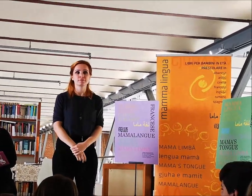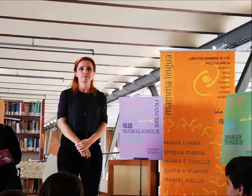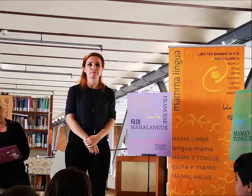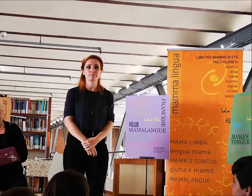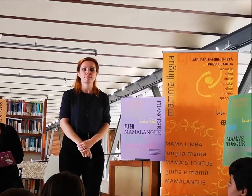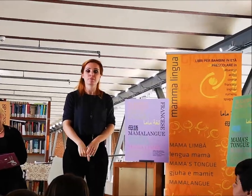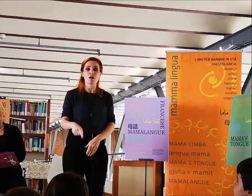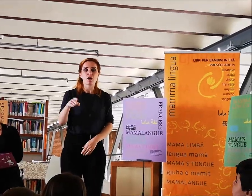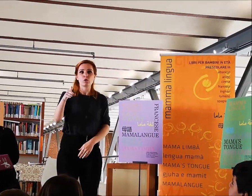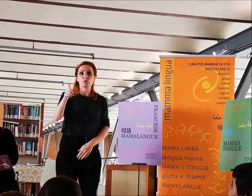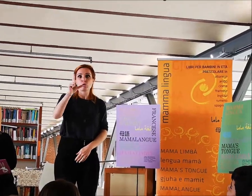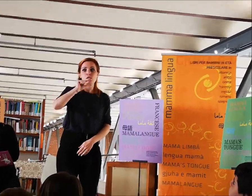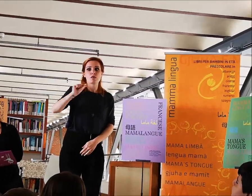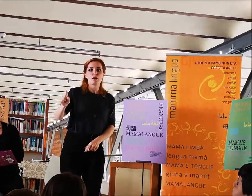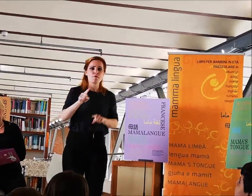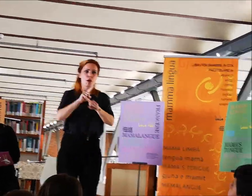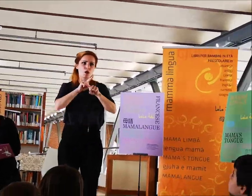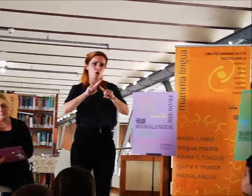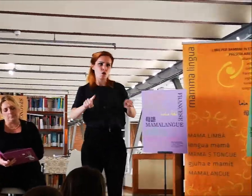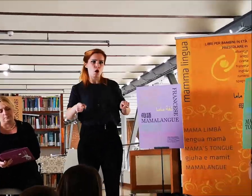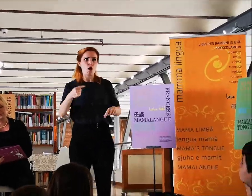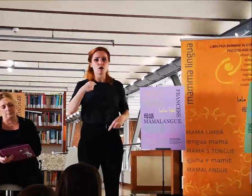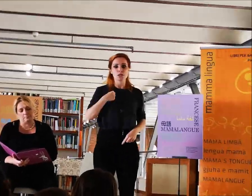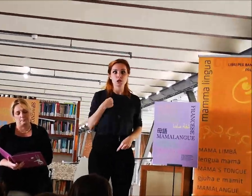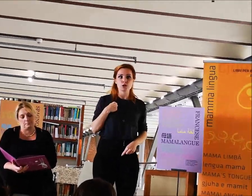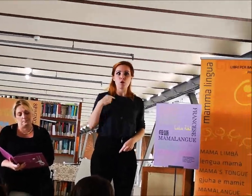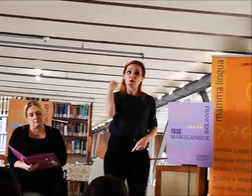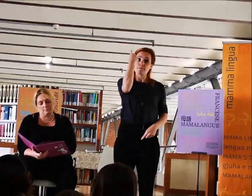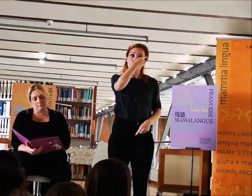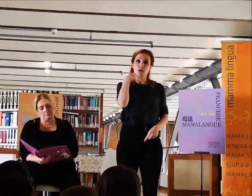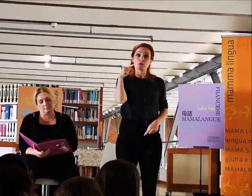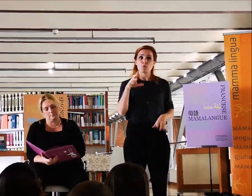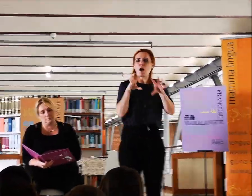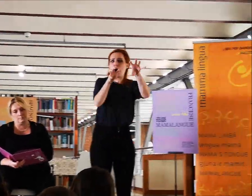Se non te ne vai, io ti salto sulla faccia.